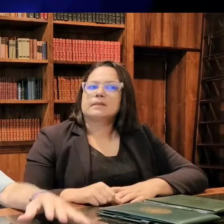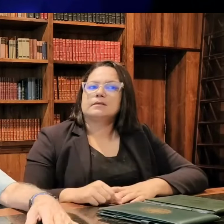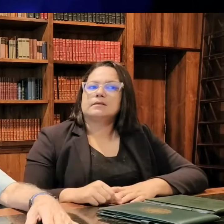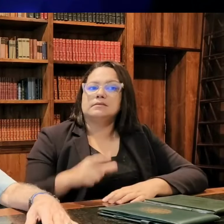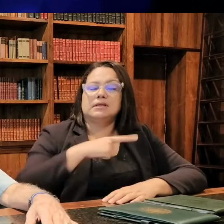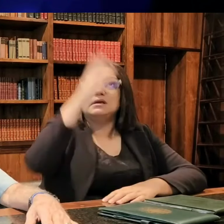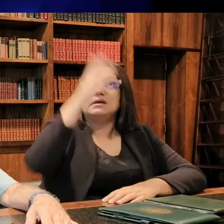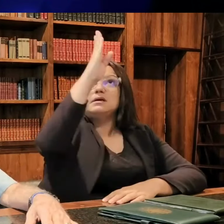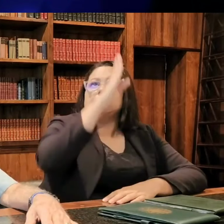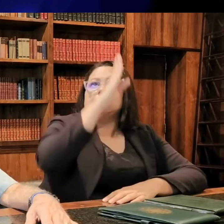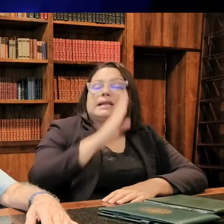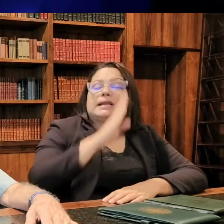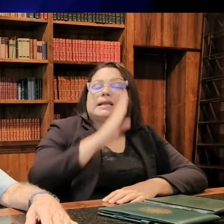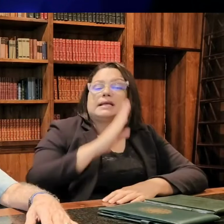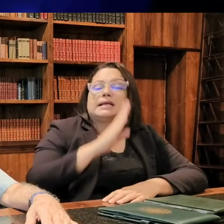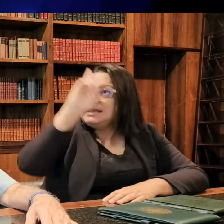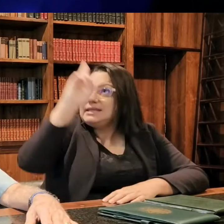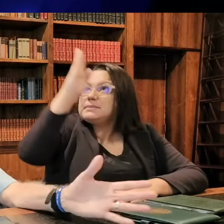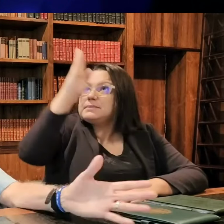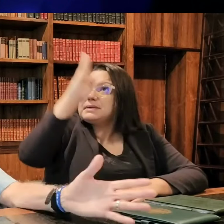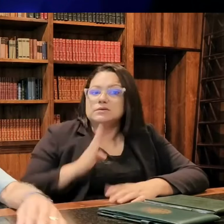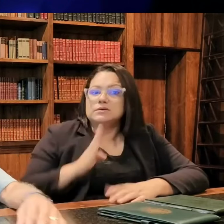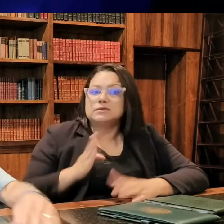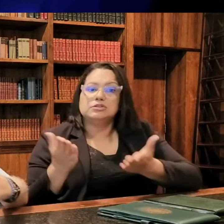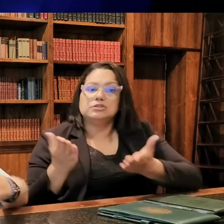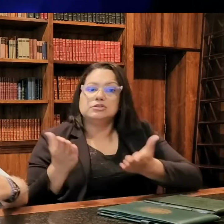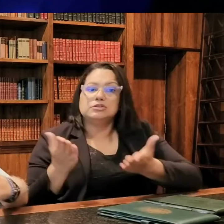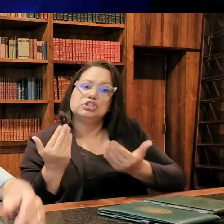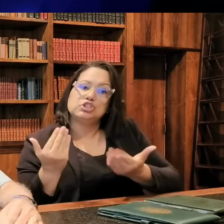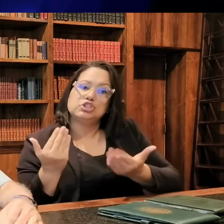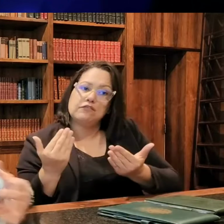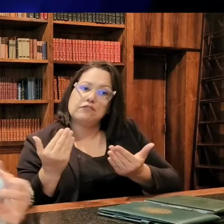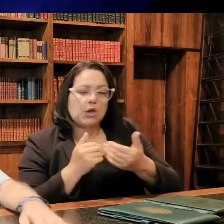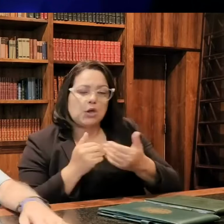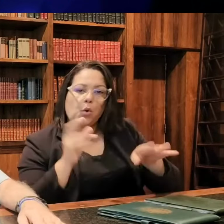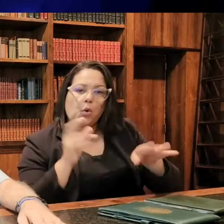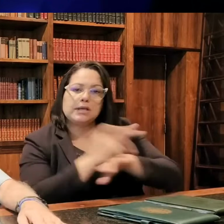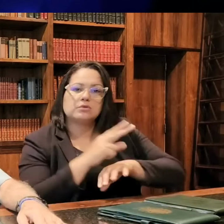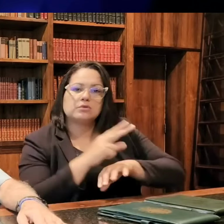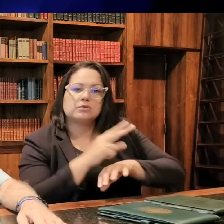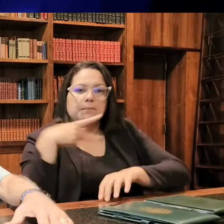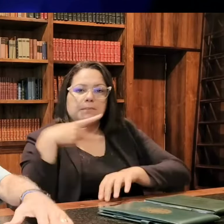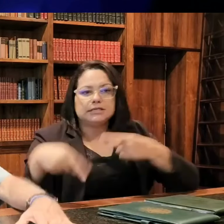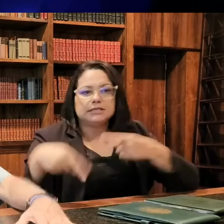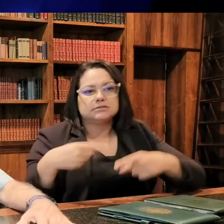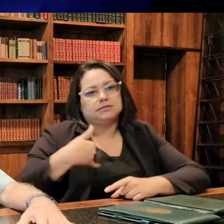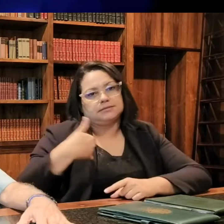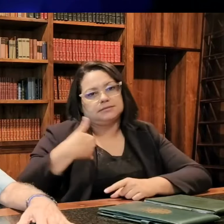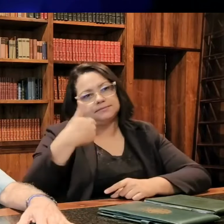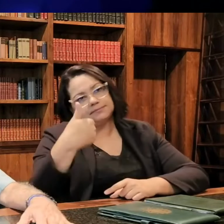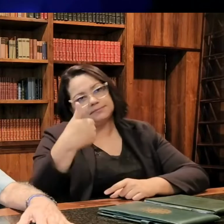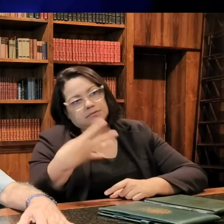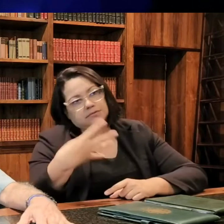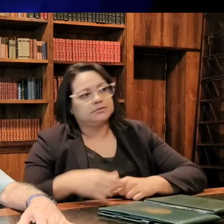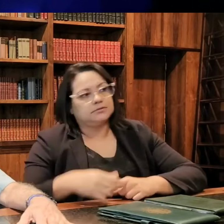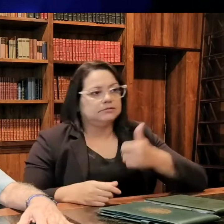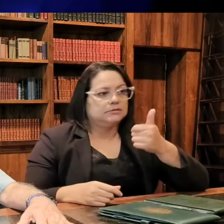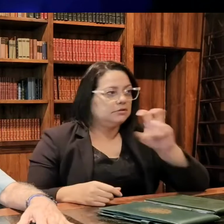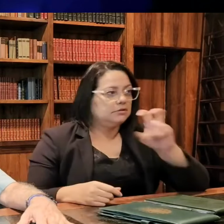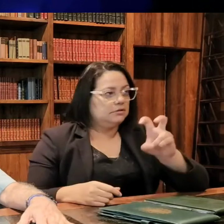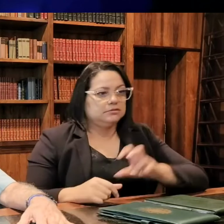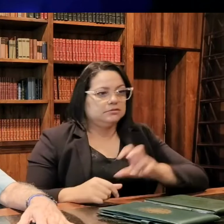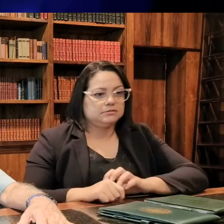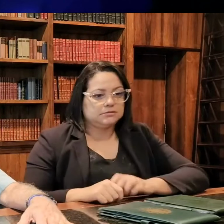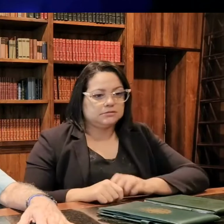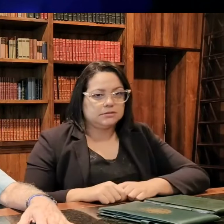Live última do ano? Não seria do governo? A última live do governo? Prestando contas de todos os 4 anos?